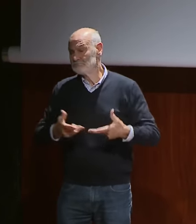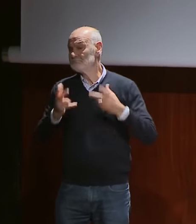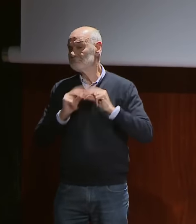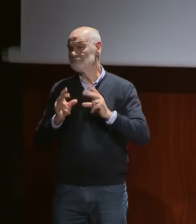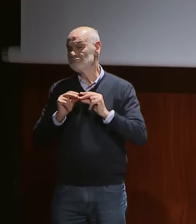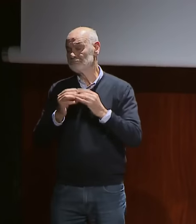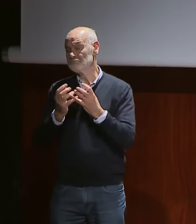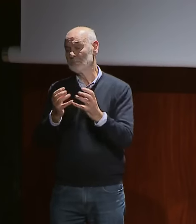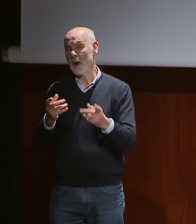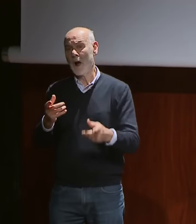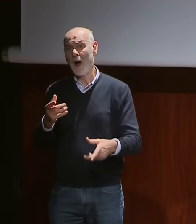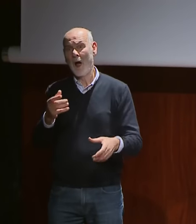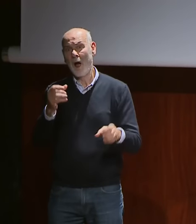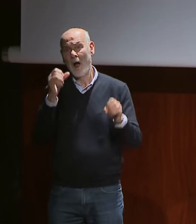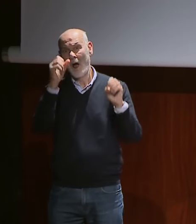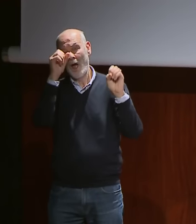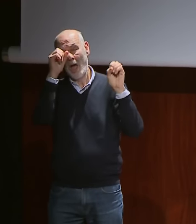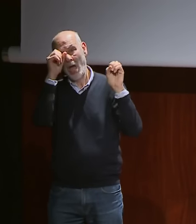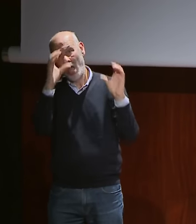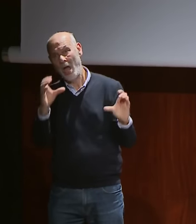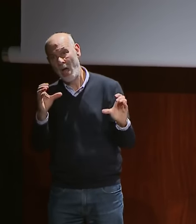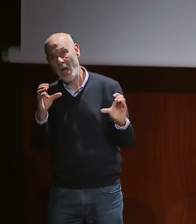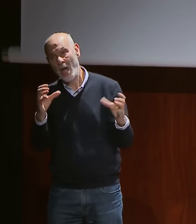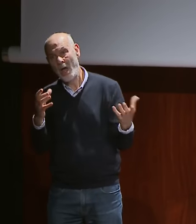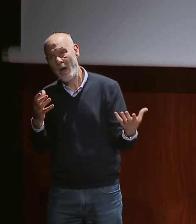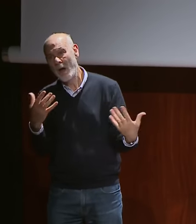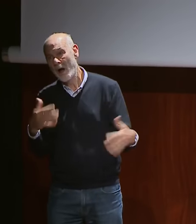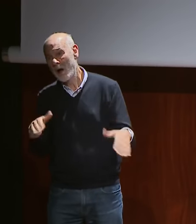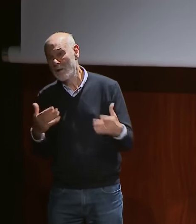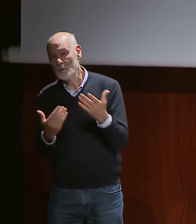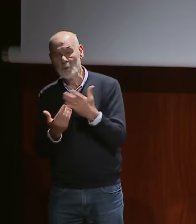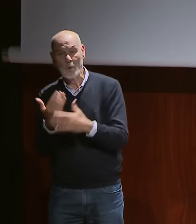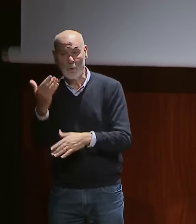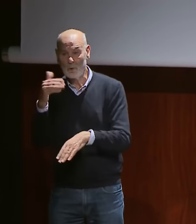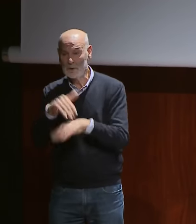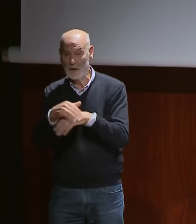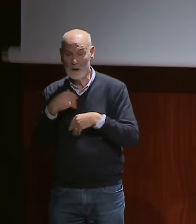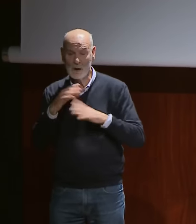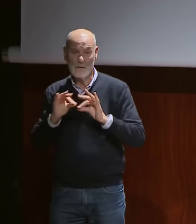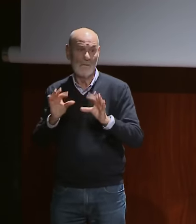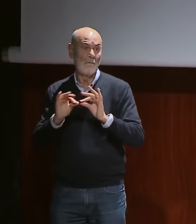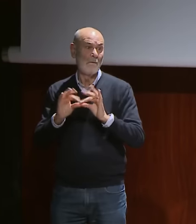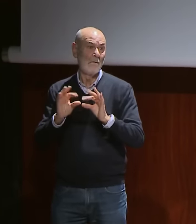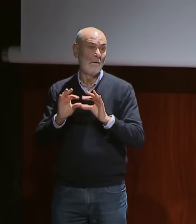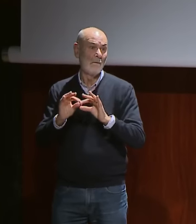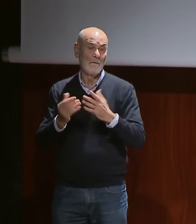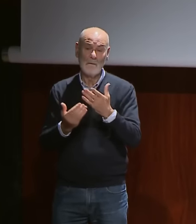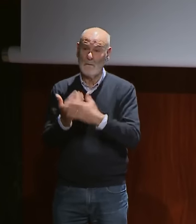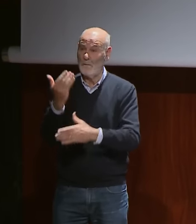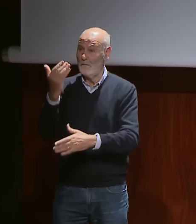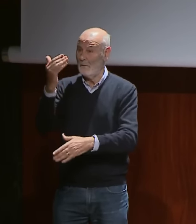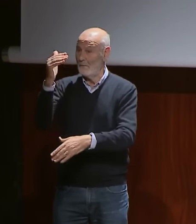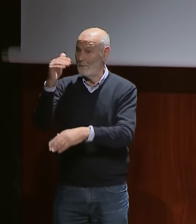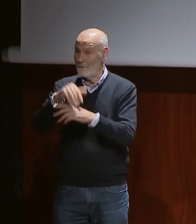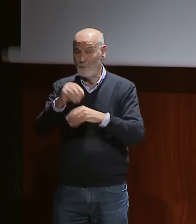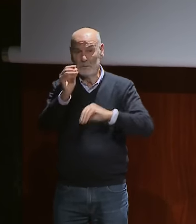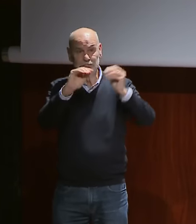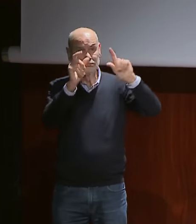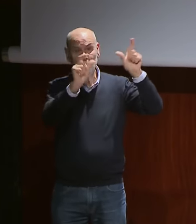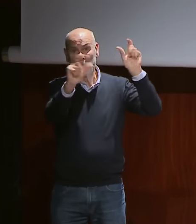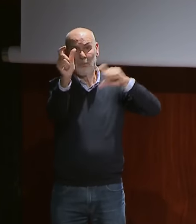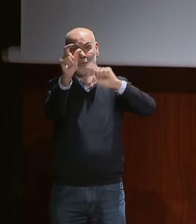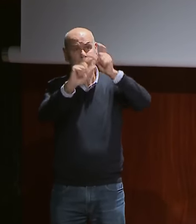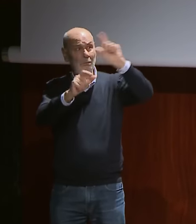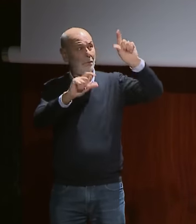d'IVT? Alors, ça, je connaissais. Donc voilà, j'ai commencé à leur parler d'IVT, à leur raconter tout ça toute la